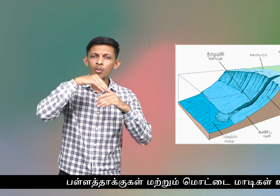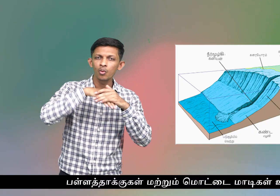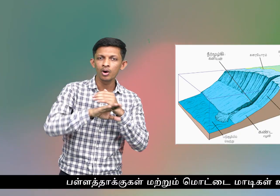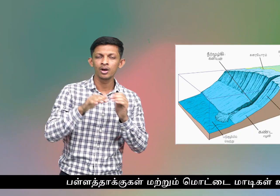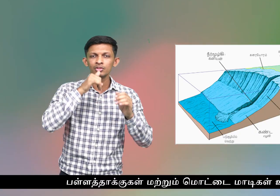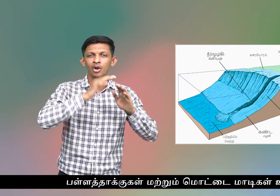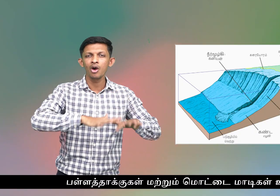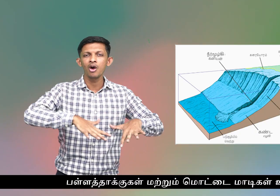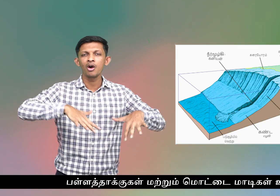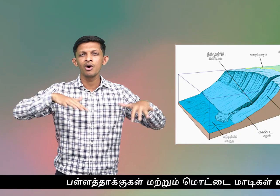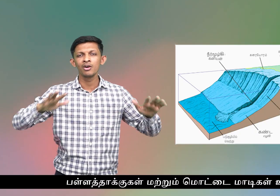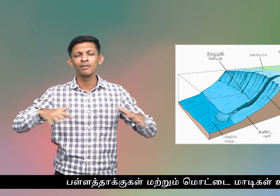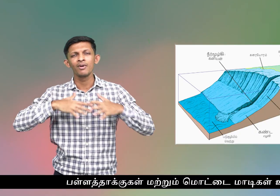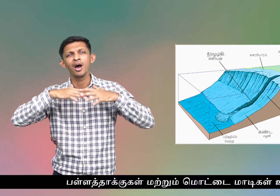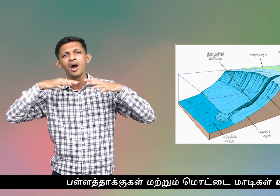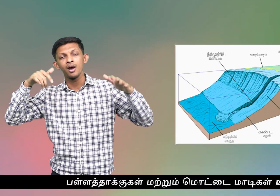பள்ளத்தாக்குகள் மற்றும் மொட்டை மாடிகள் உள்ளன.